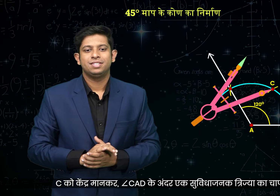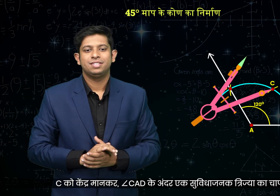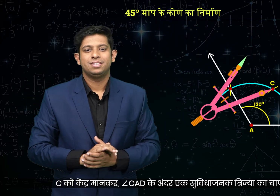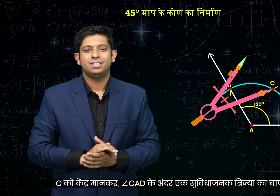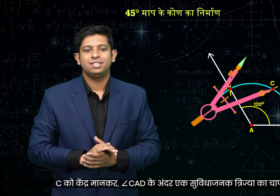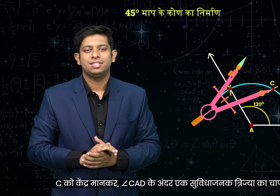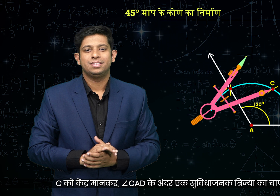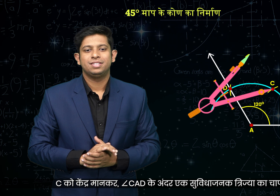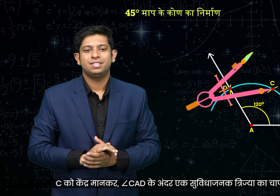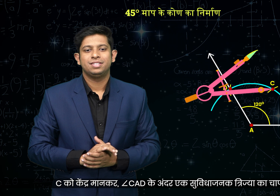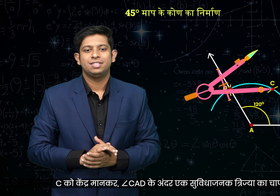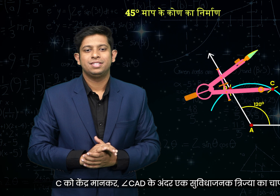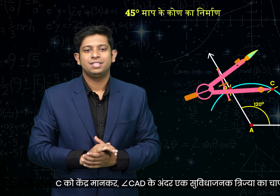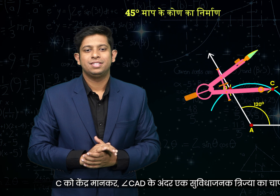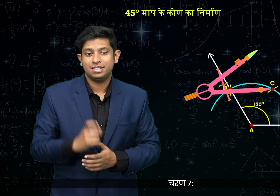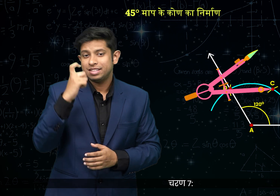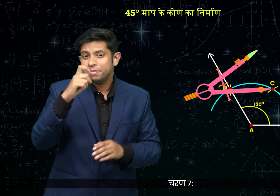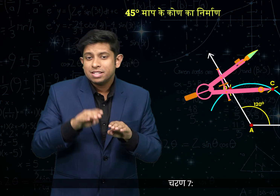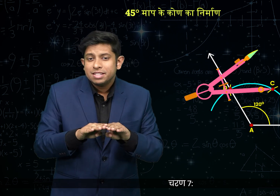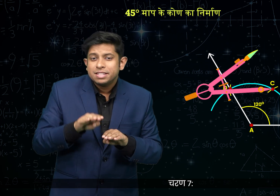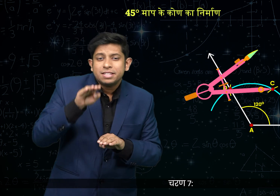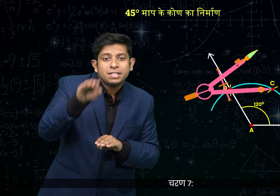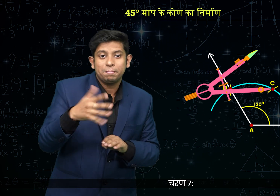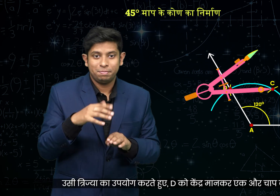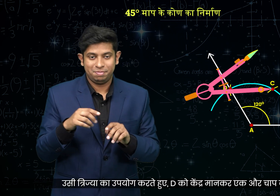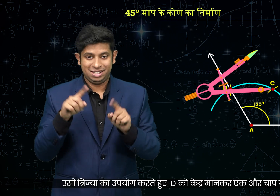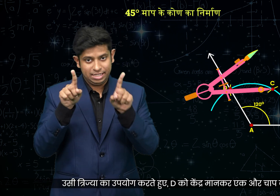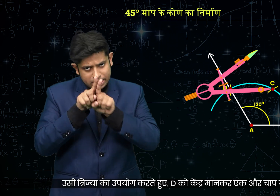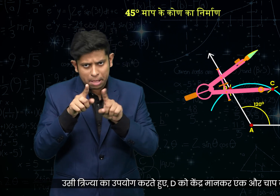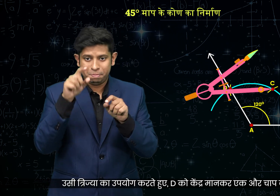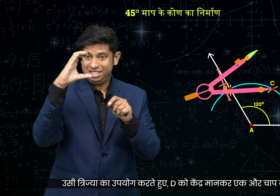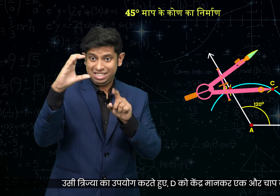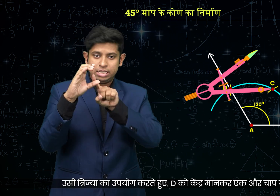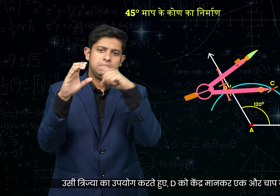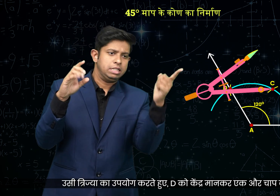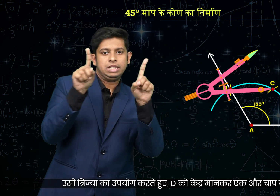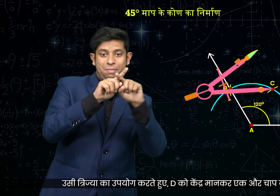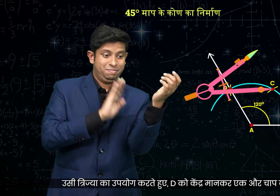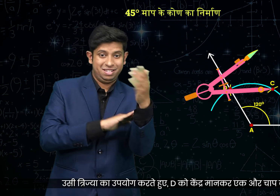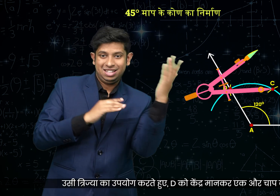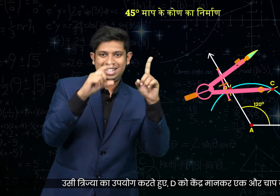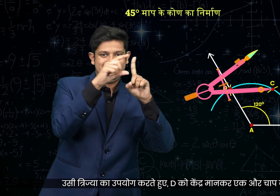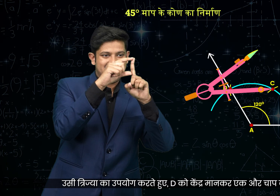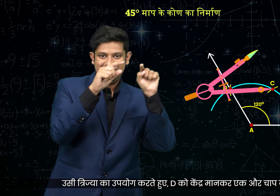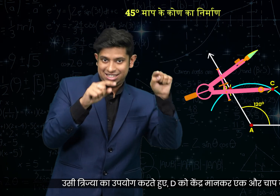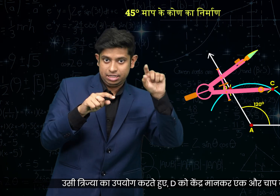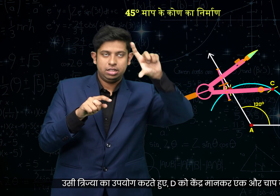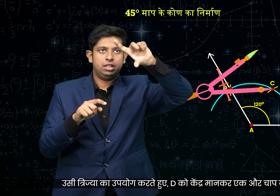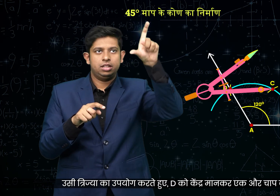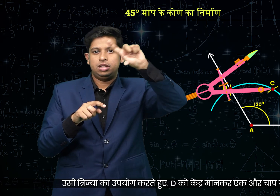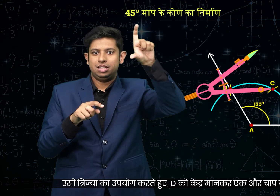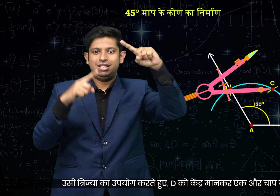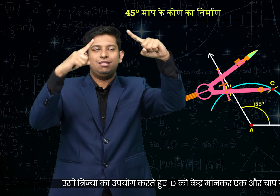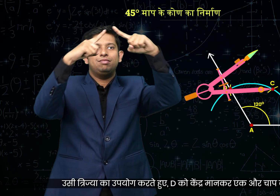सुविधाजनक त्रिज्या का चाप बनाएं। चरण 7: उसी त्रिज्या का उपयोग करते हुए